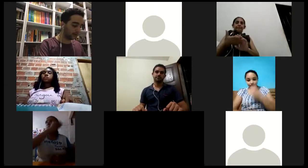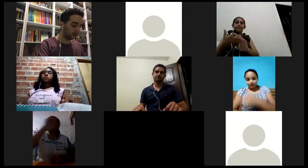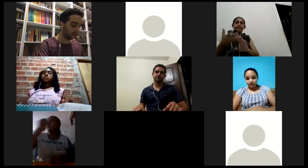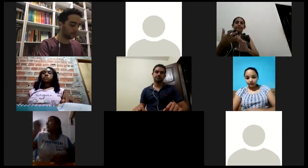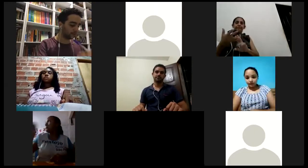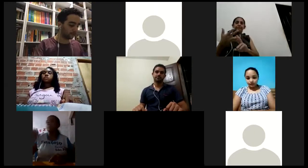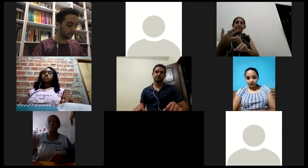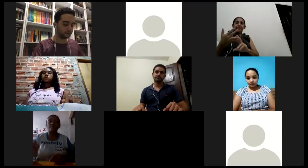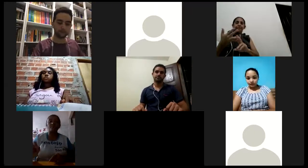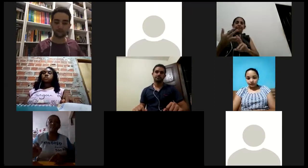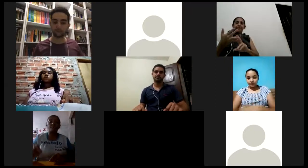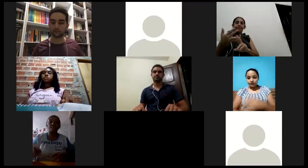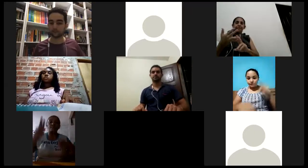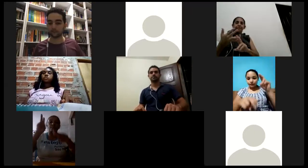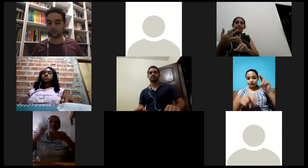Cadeira.